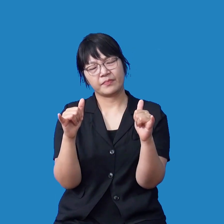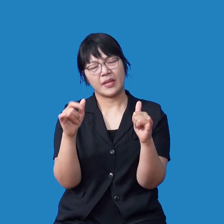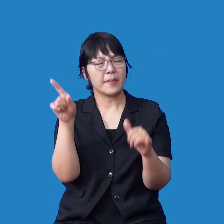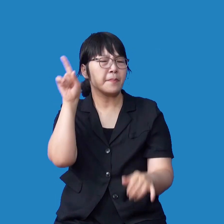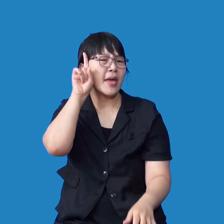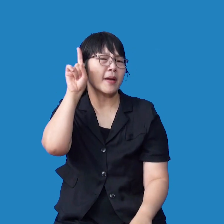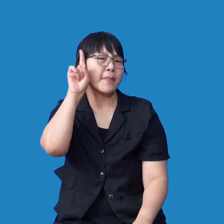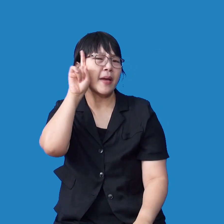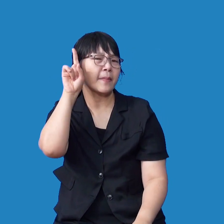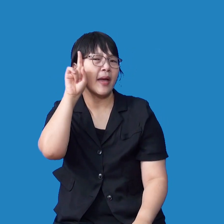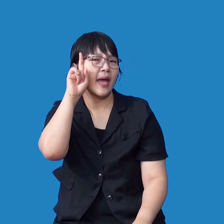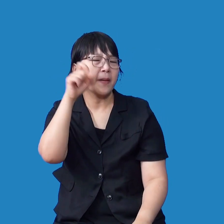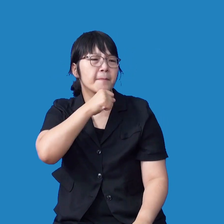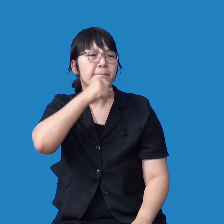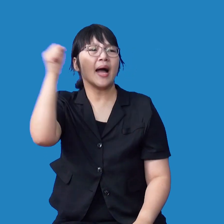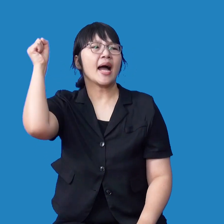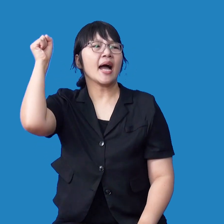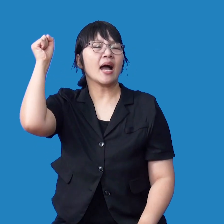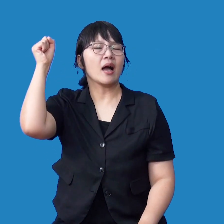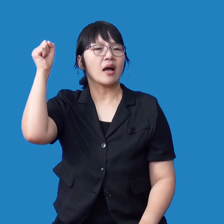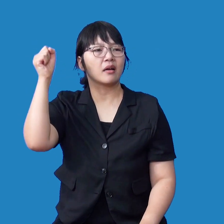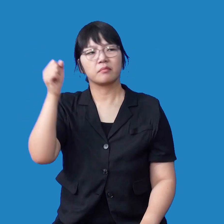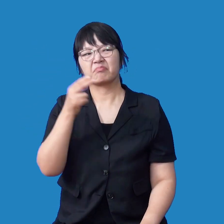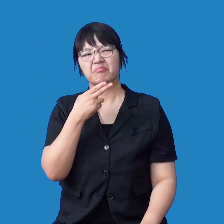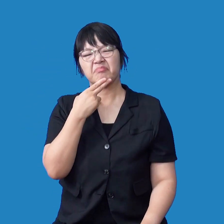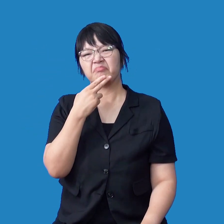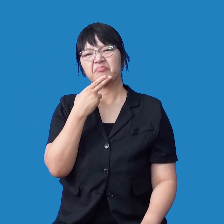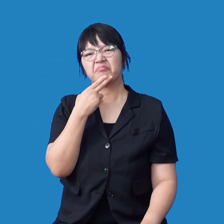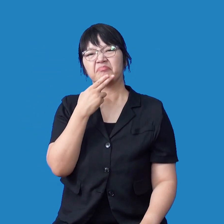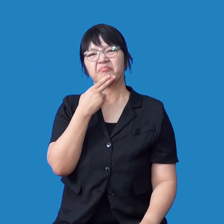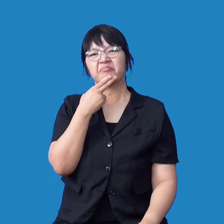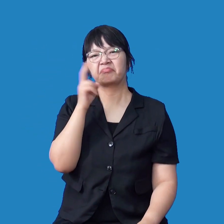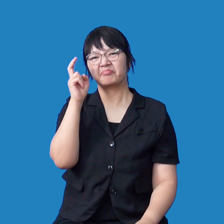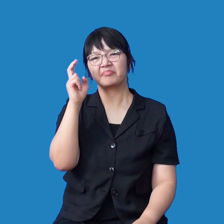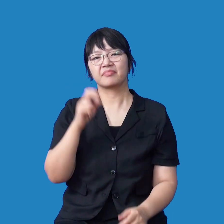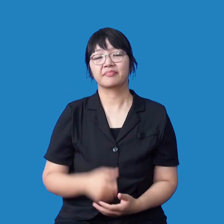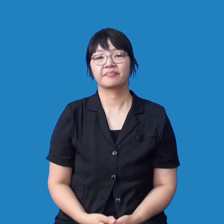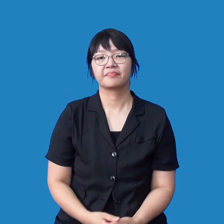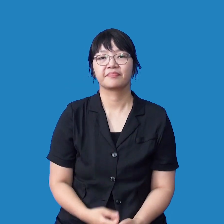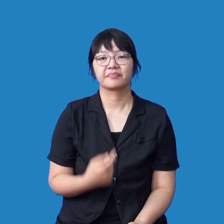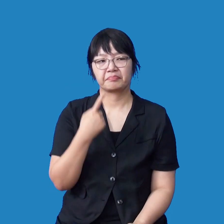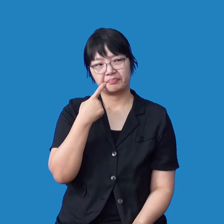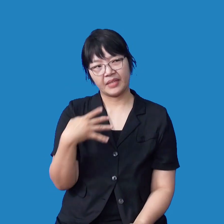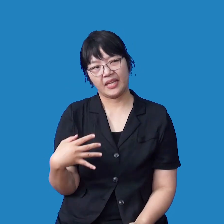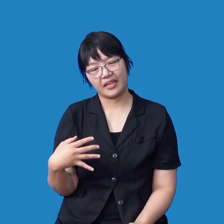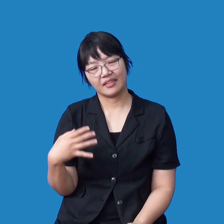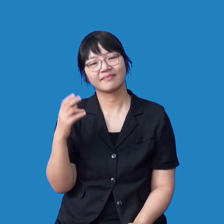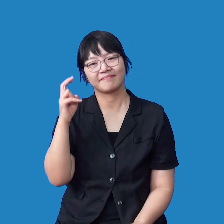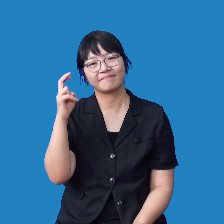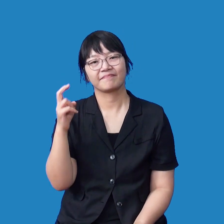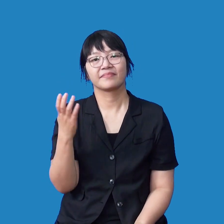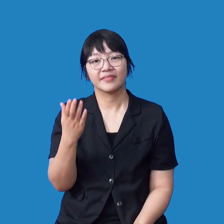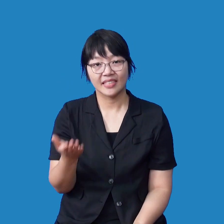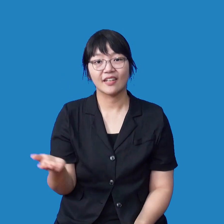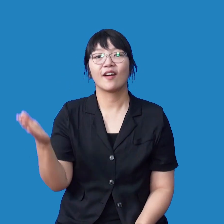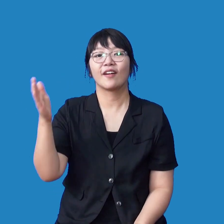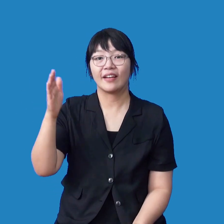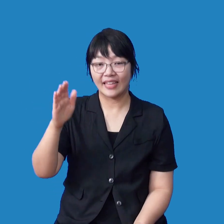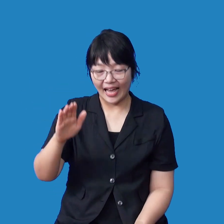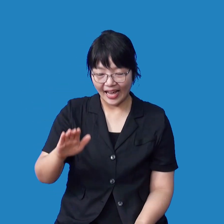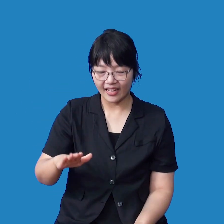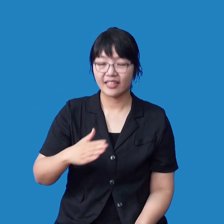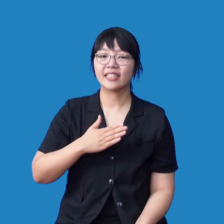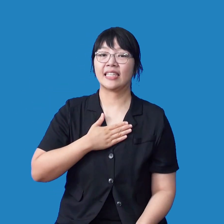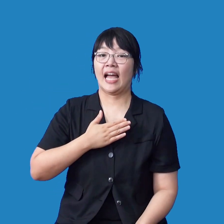100% 실현했다, 아마 그런 사람은 존재하지 않을 거예요. 하지만 우리가 목표를 향해